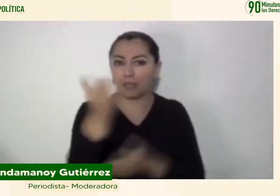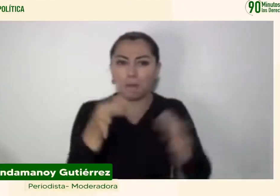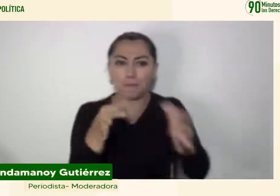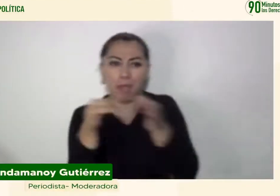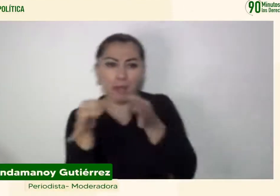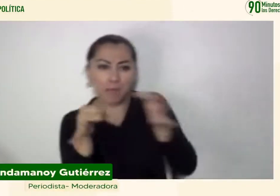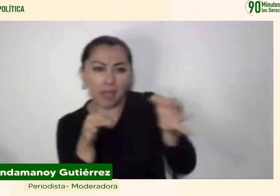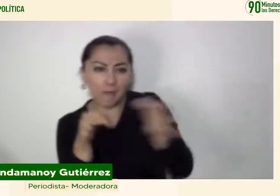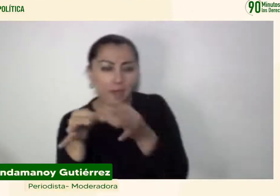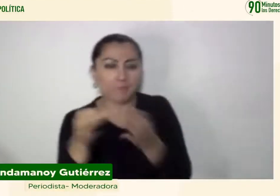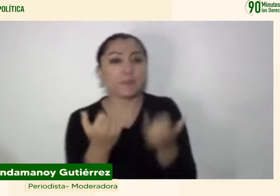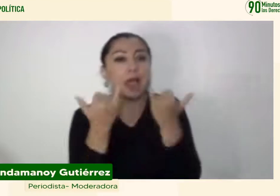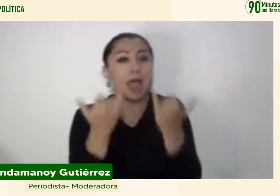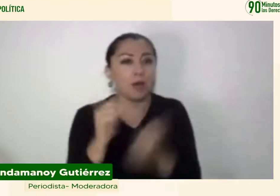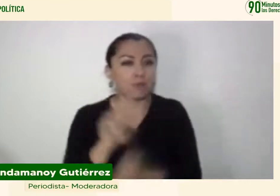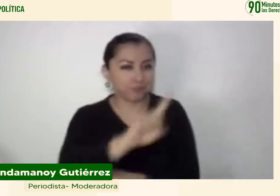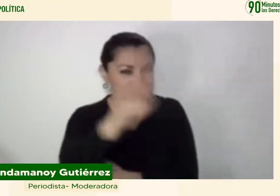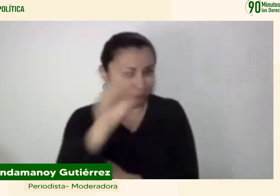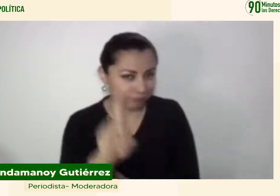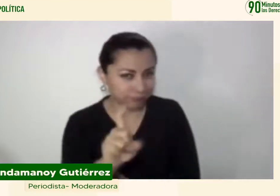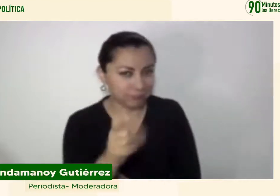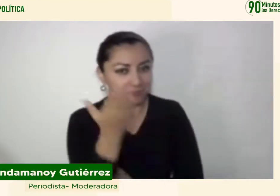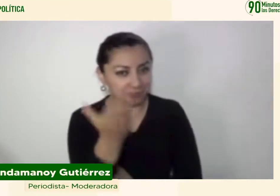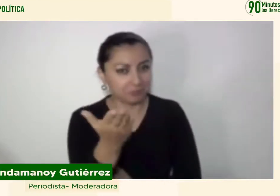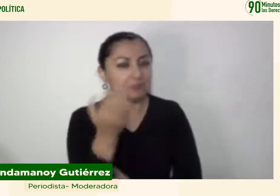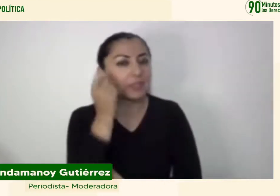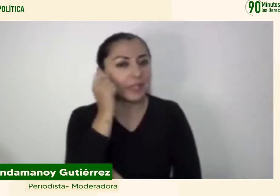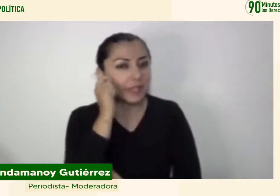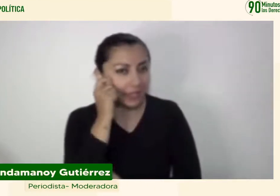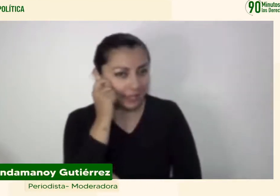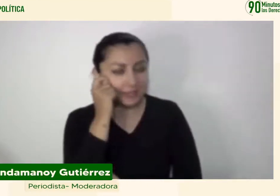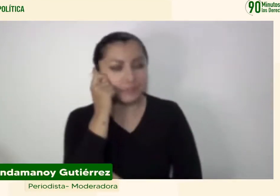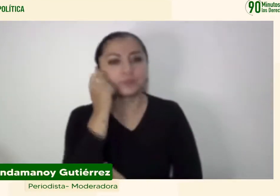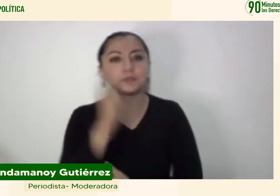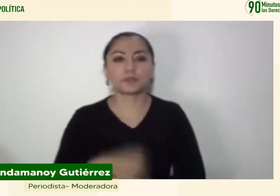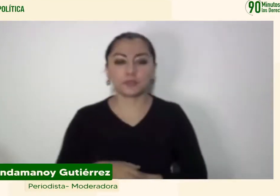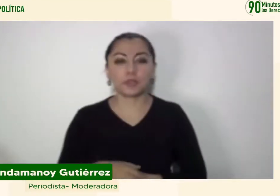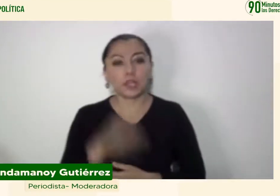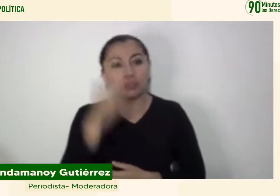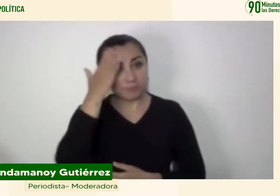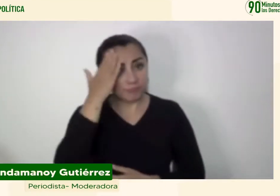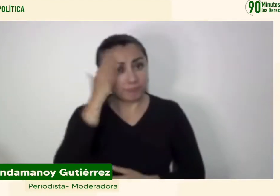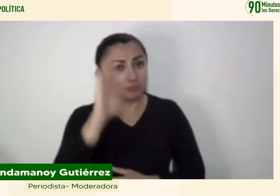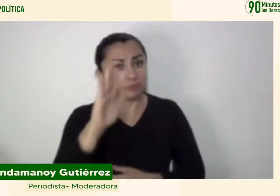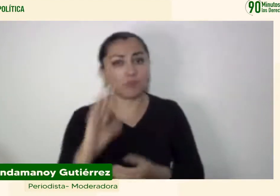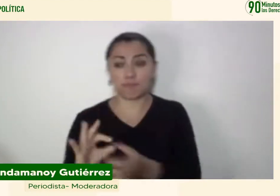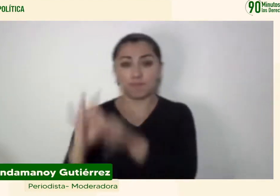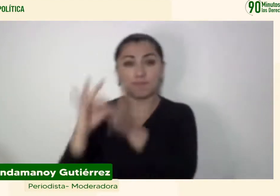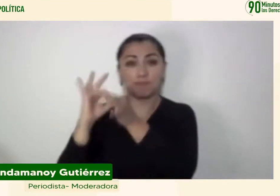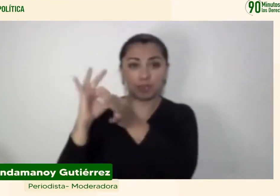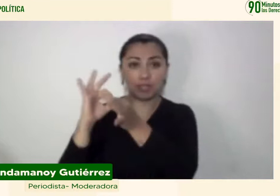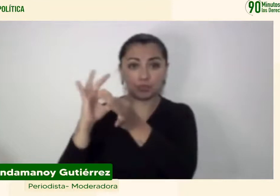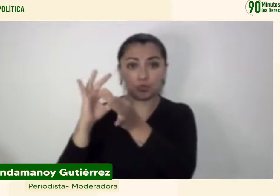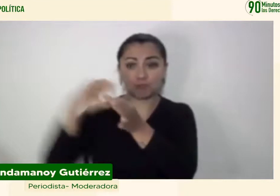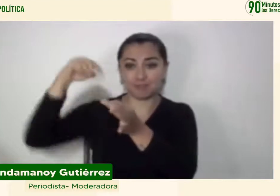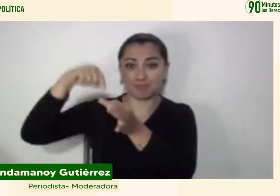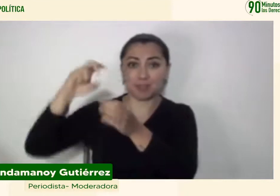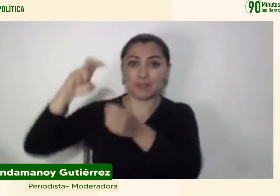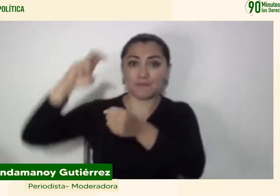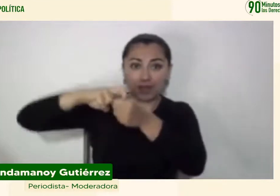esos sordos que han comentado y dada su opinión frente a la pregunta a continuación